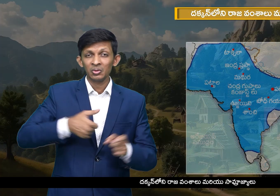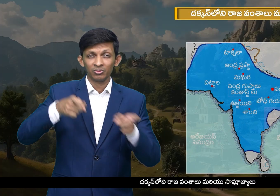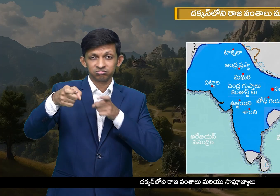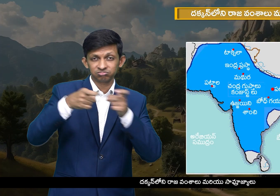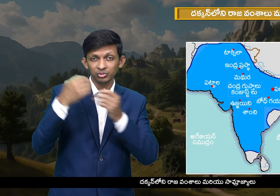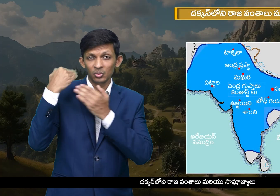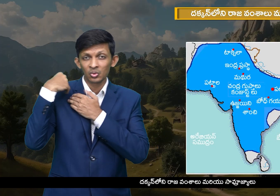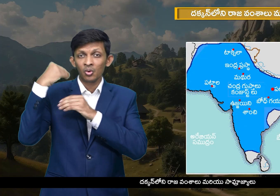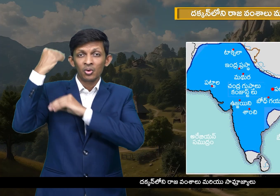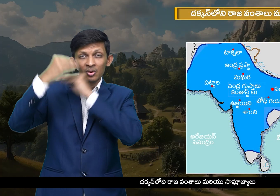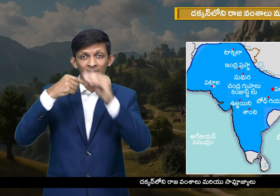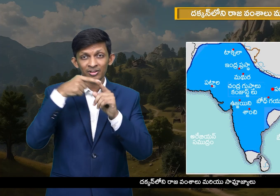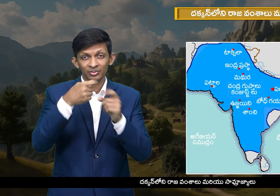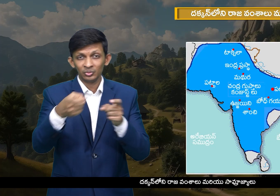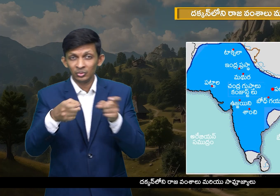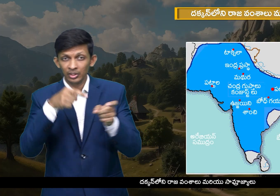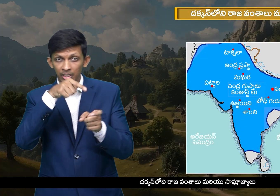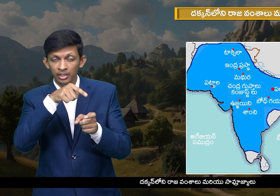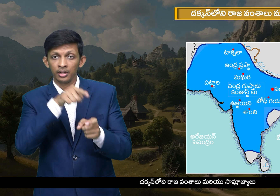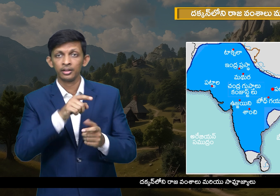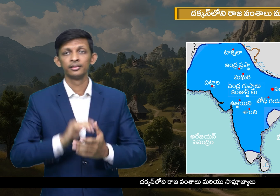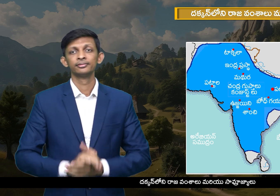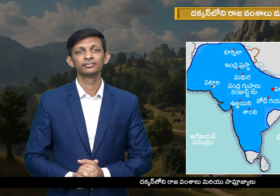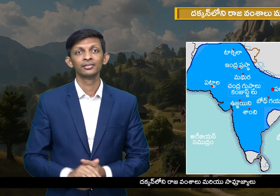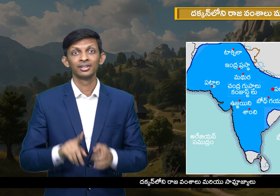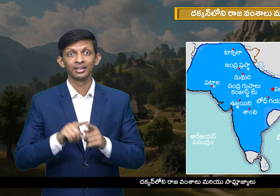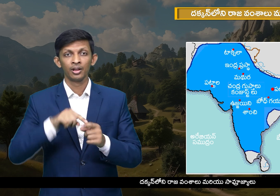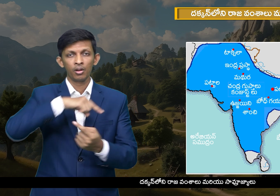దక్కన్లోని రాజవంశాలు మరియు సామ్రాజ్యాలు.